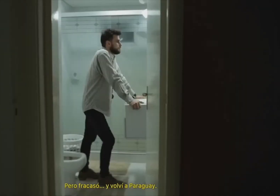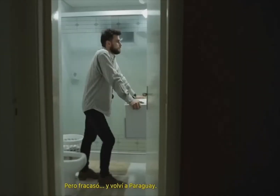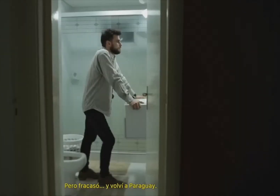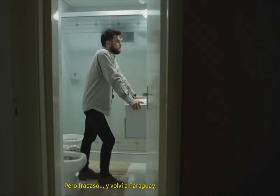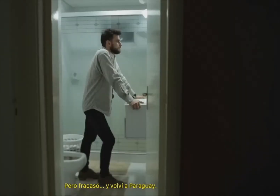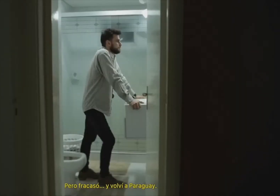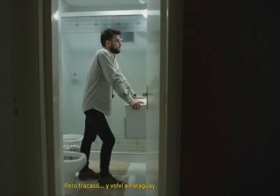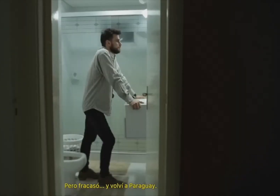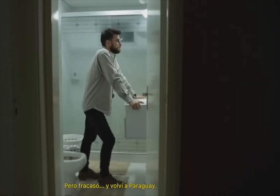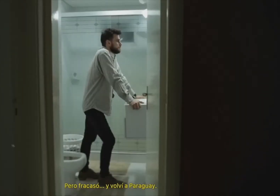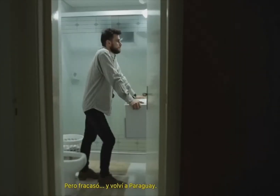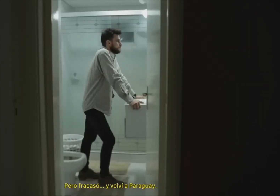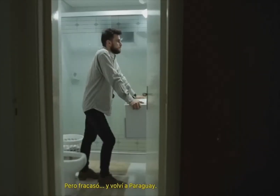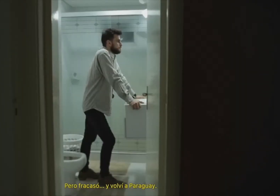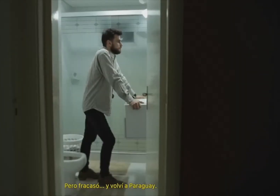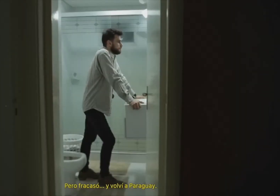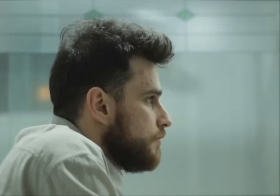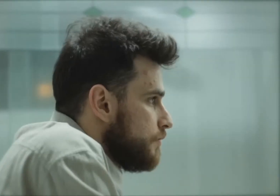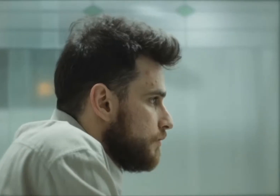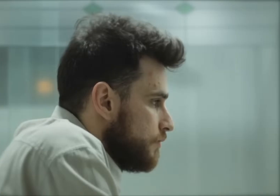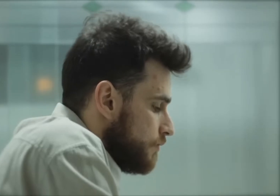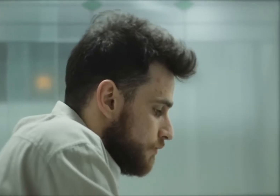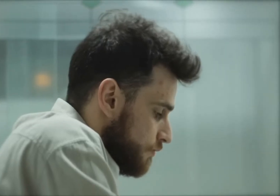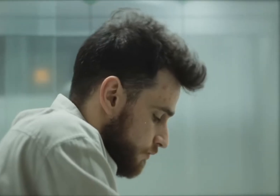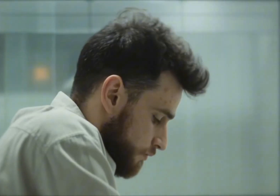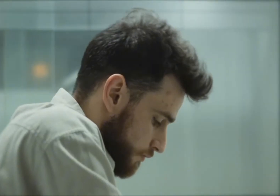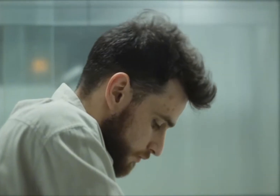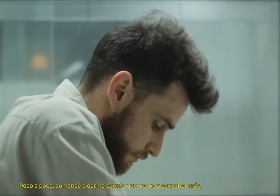Pero fracasó y volví a perder.